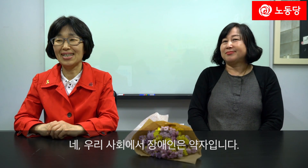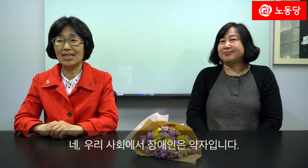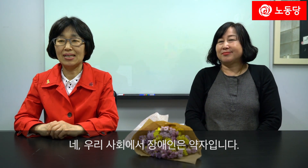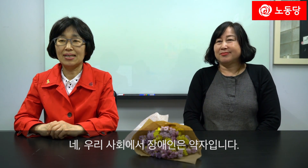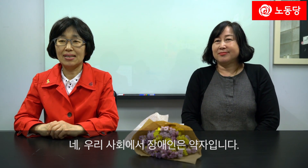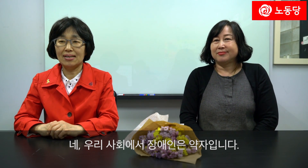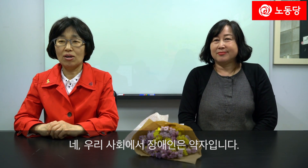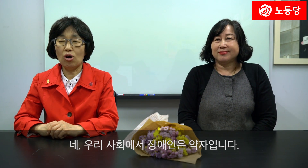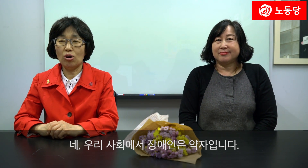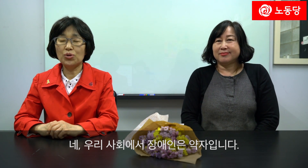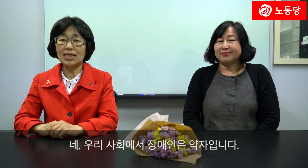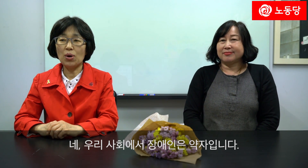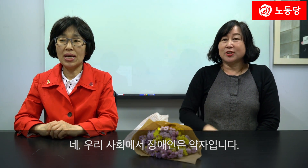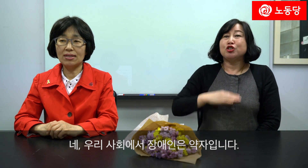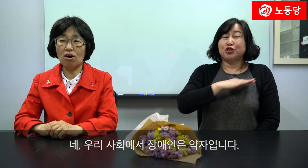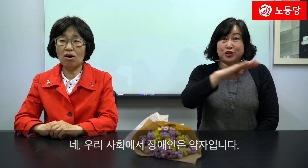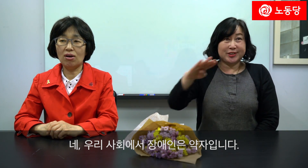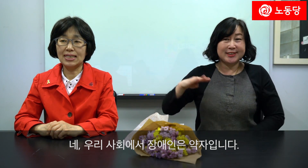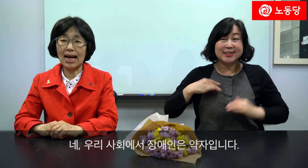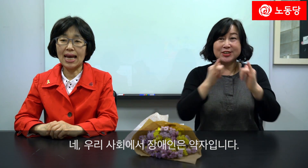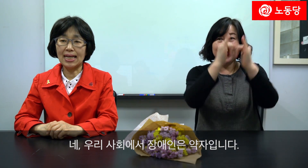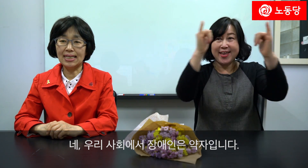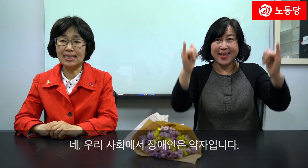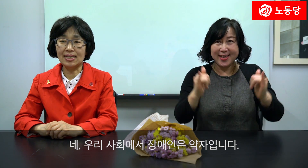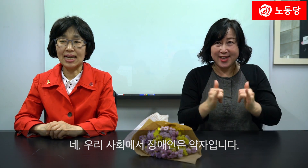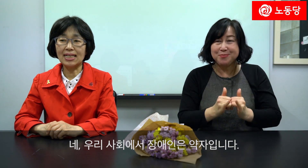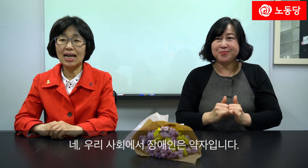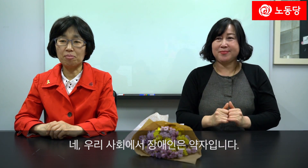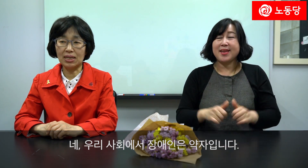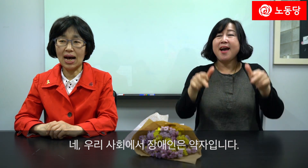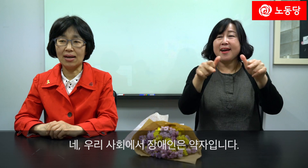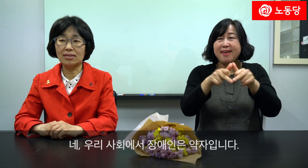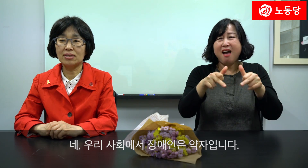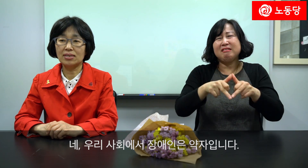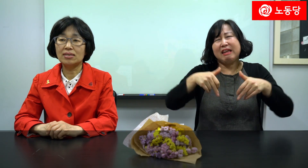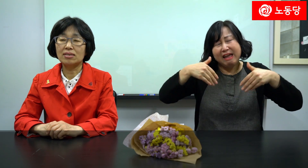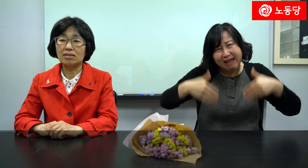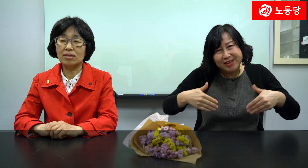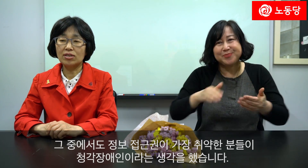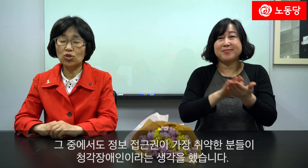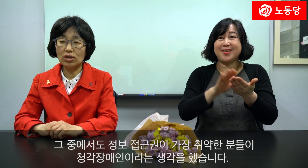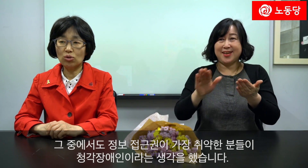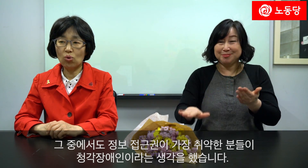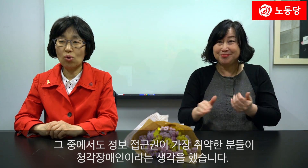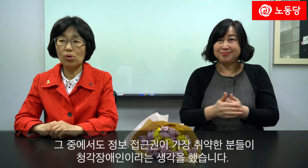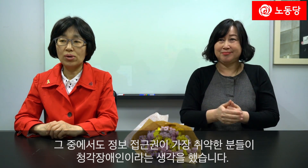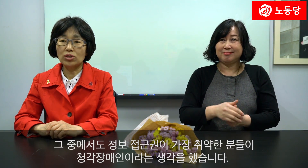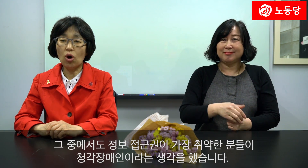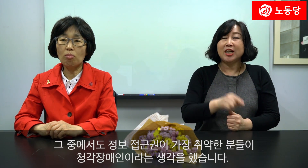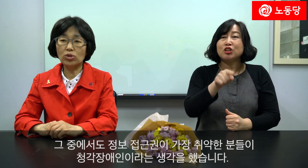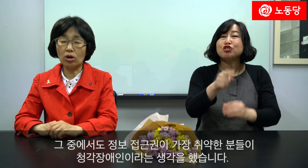네. 우리 사회에서 장애인은 약자입니다. 그